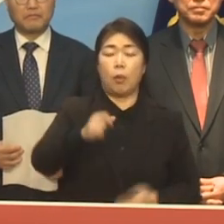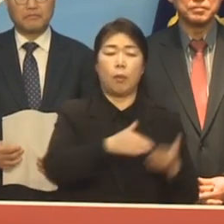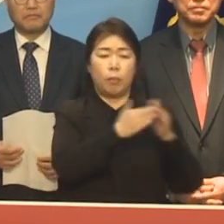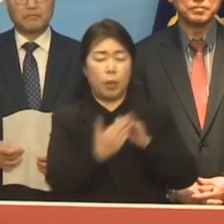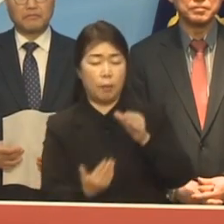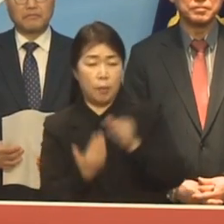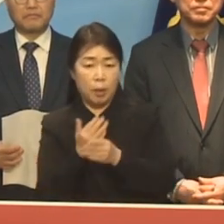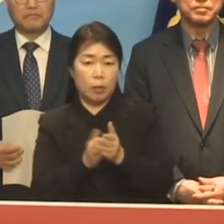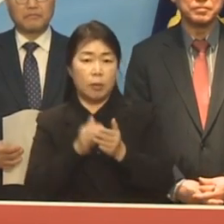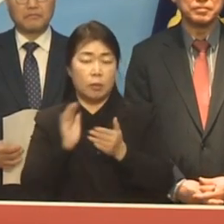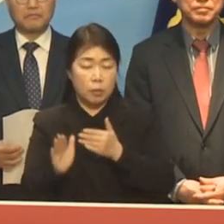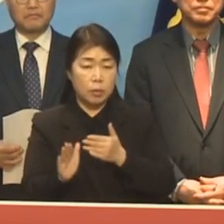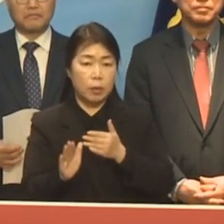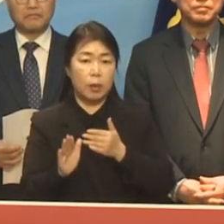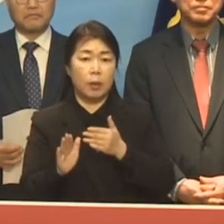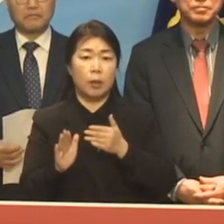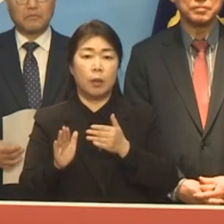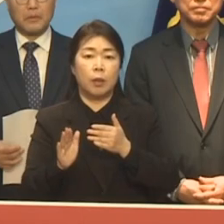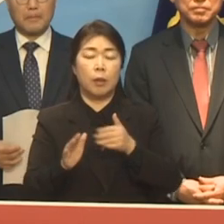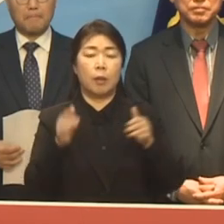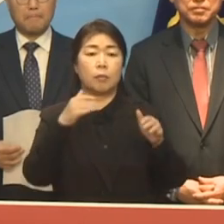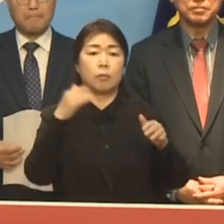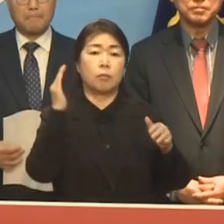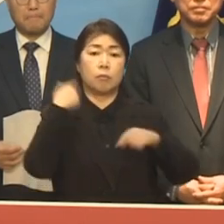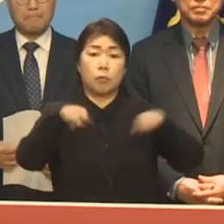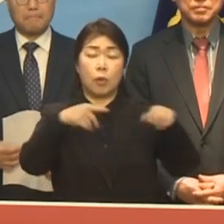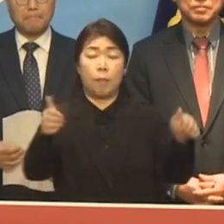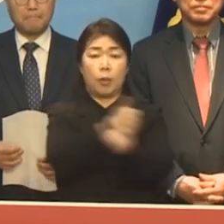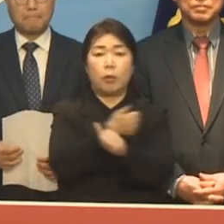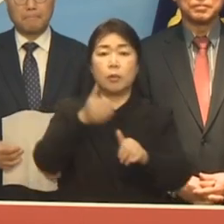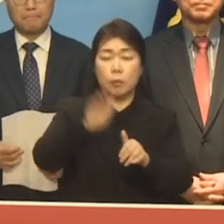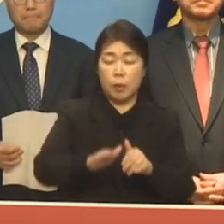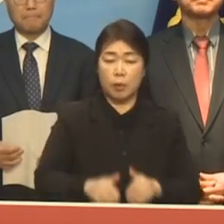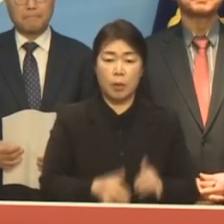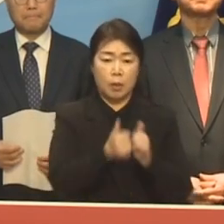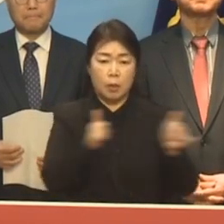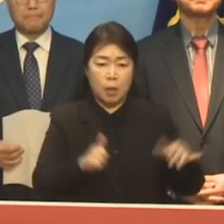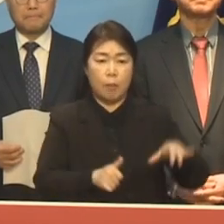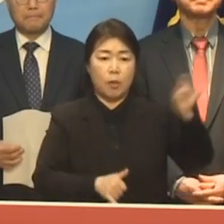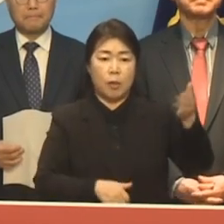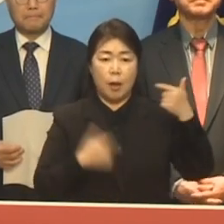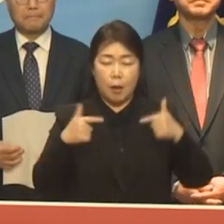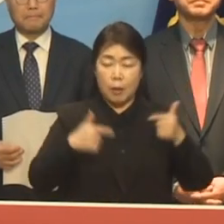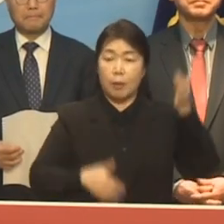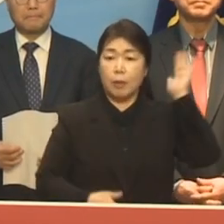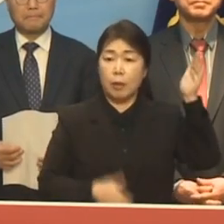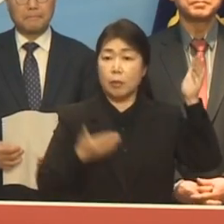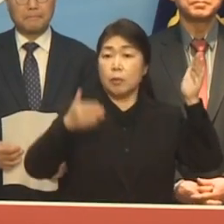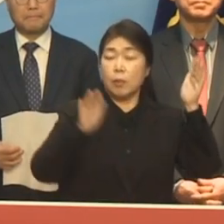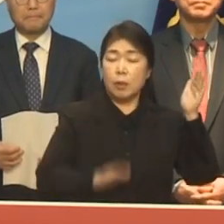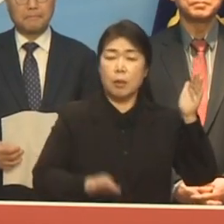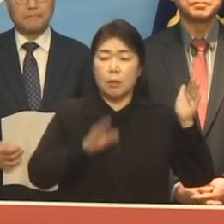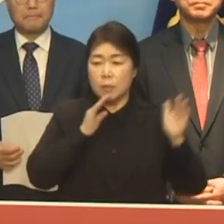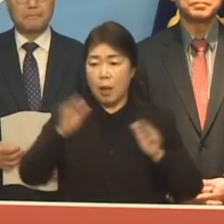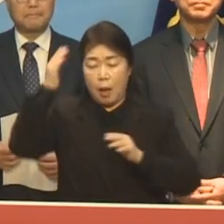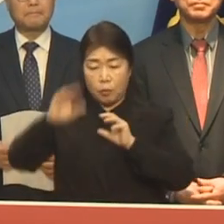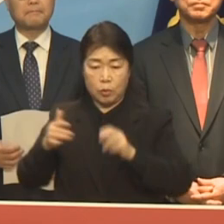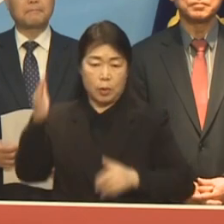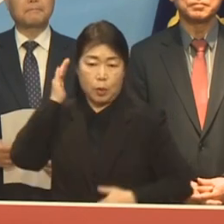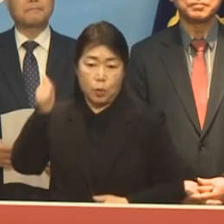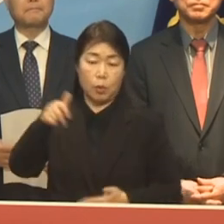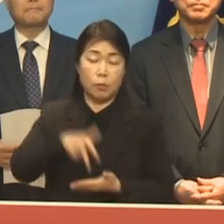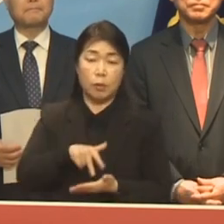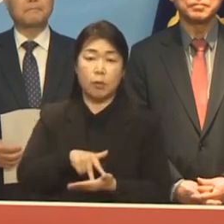입고 출범했다고 해도 과언이 아닌 문재인 대통령은 사람이 먼저다라고 늘상 외쳤지만 대한민국의